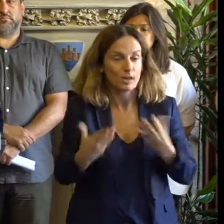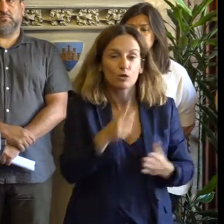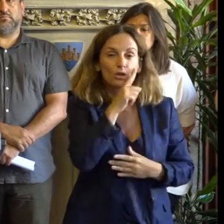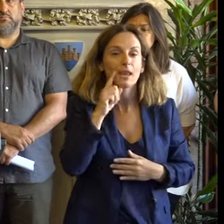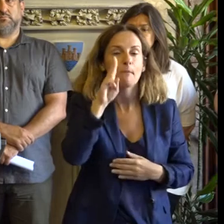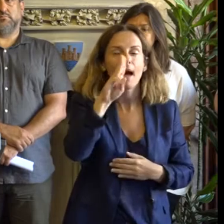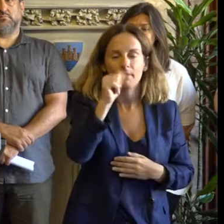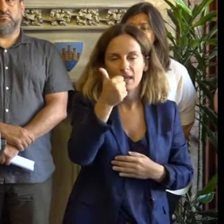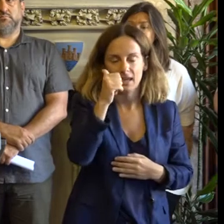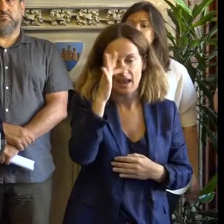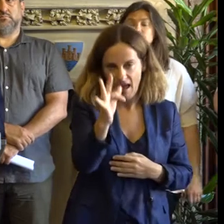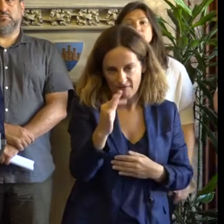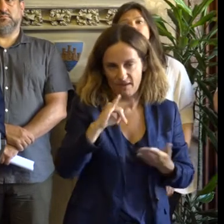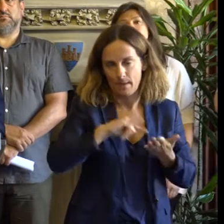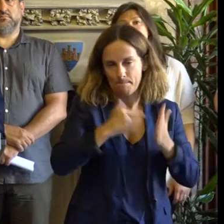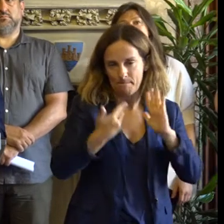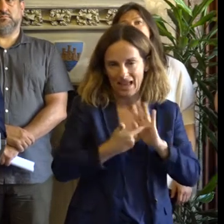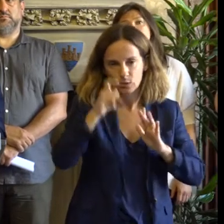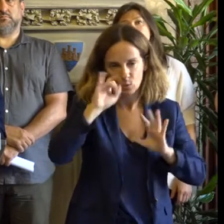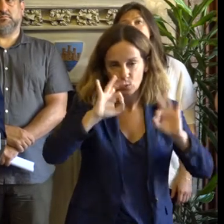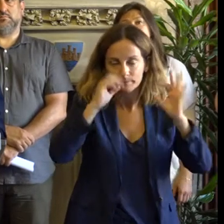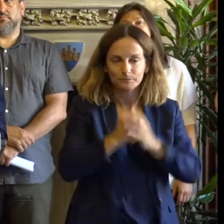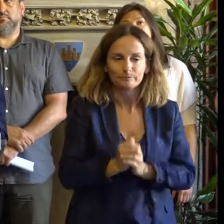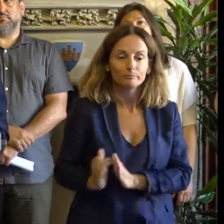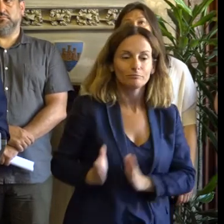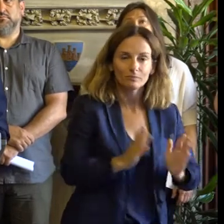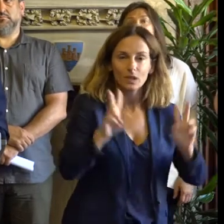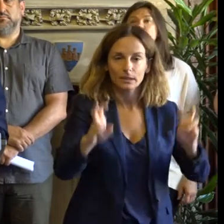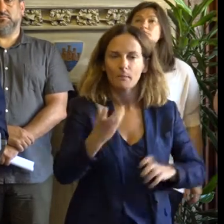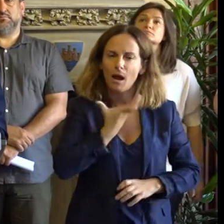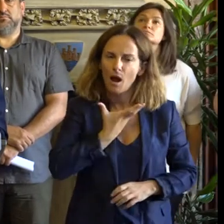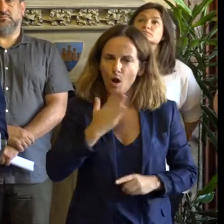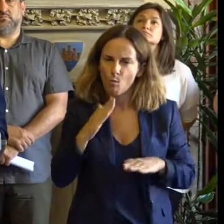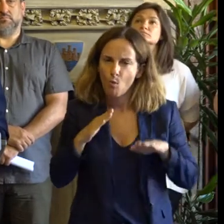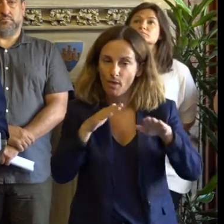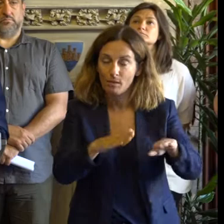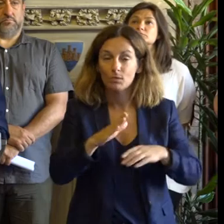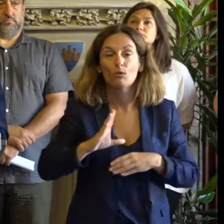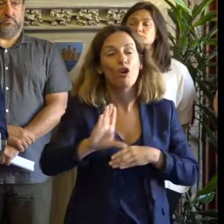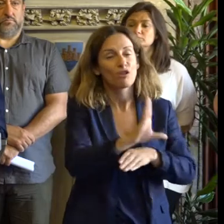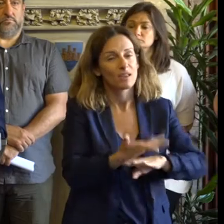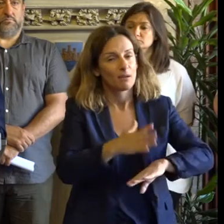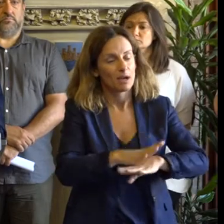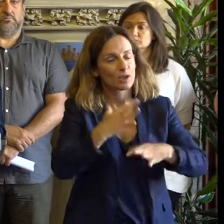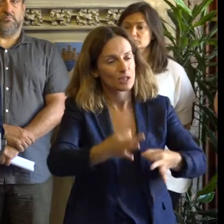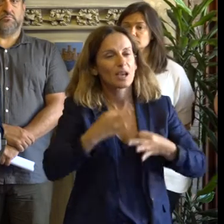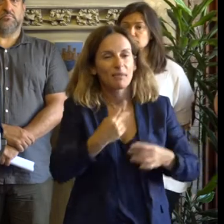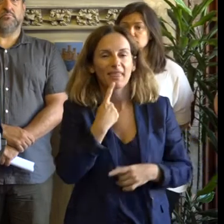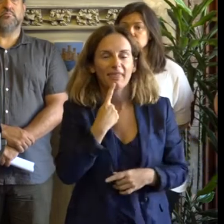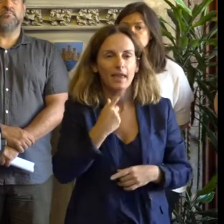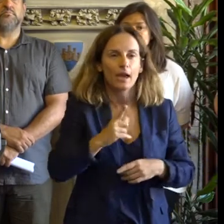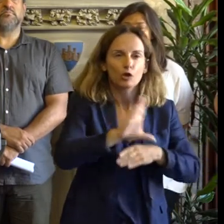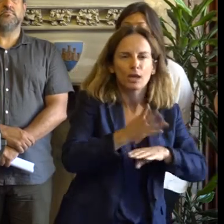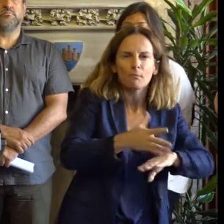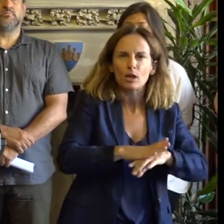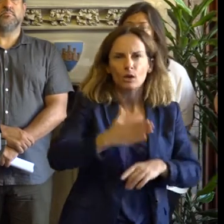sentit, un altre eix important ha estat el municipalisme, no? Han dit que el Consell de Mallorca ha de ser aquest ajuntament de tots els ajuntaments de